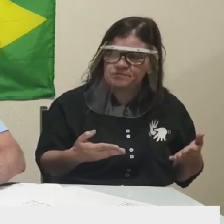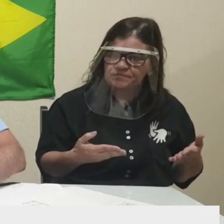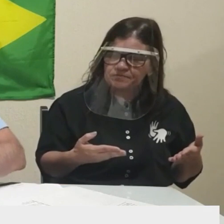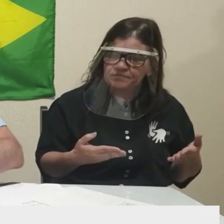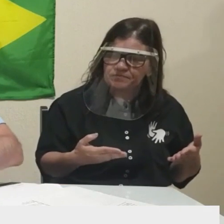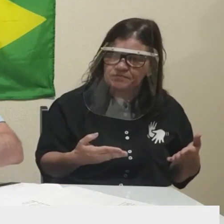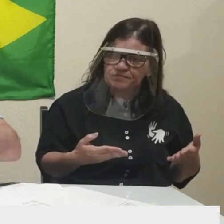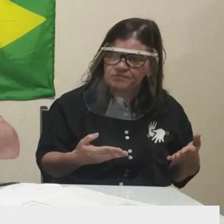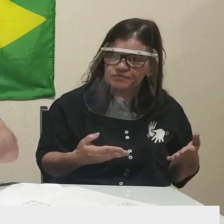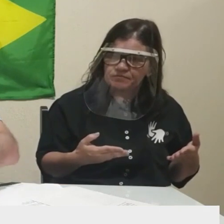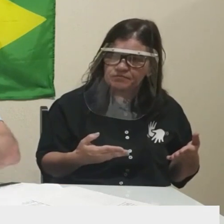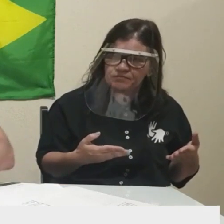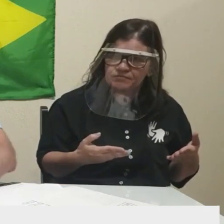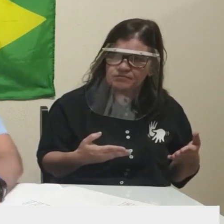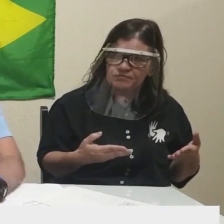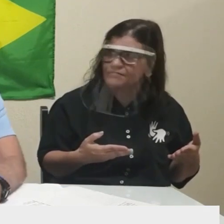usar, tá?